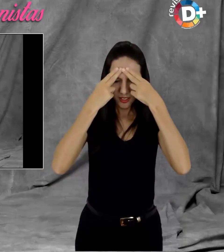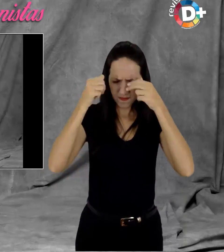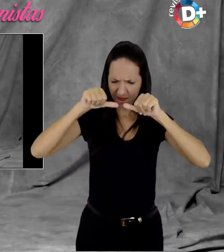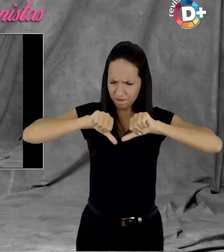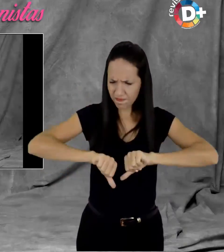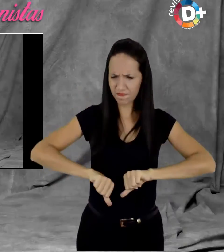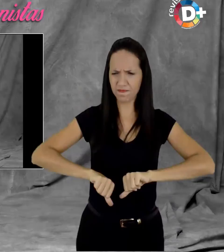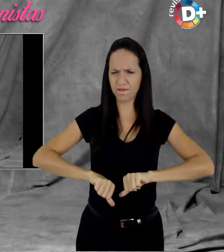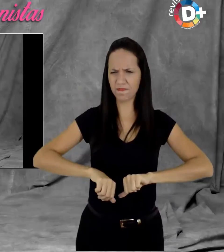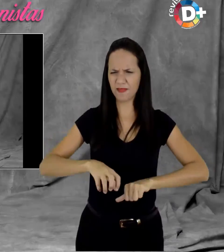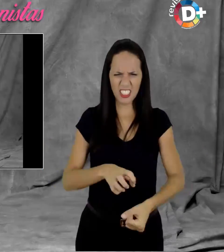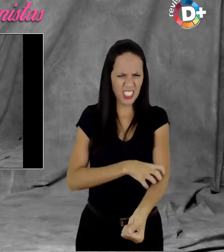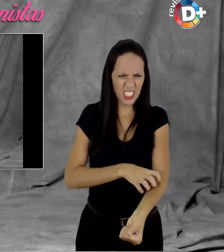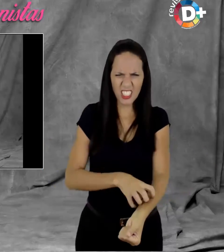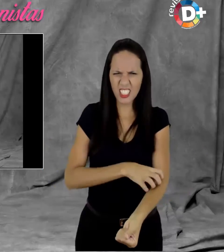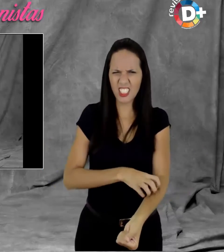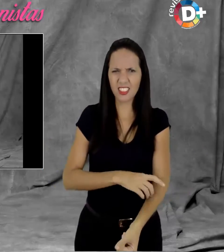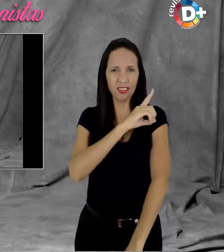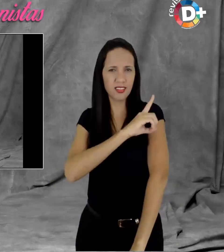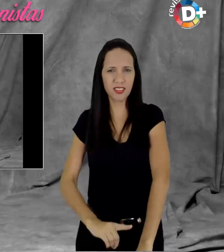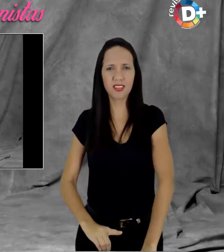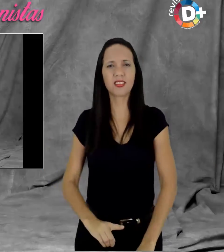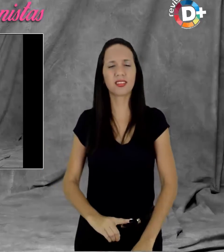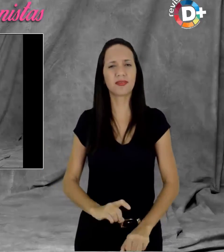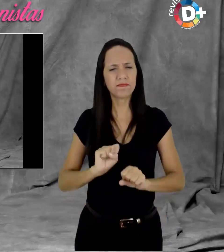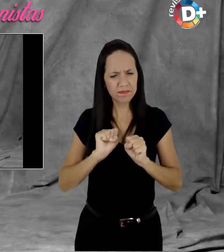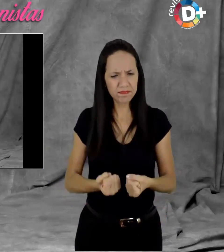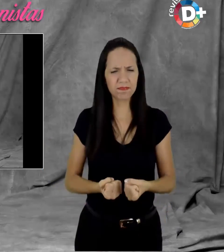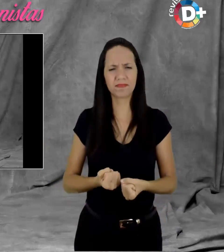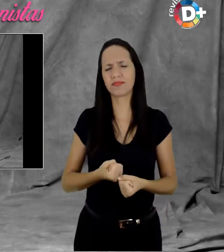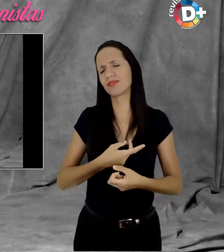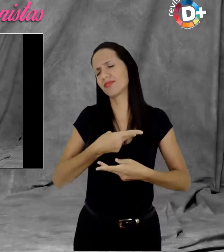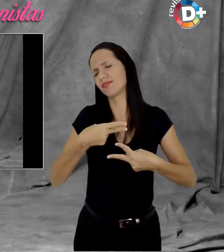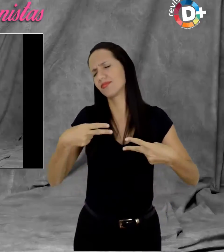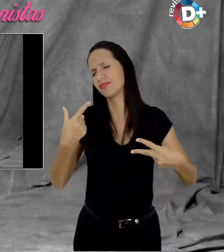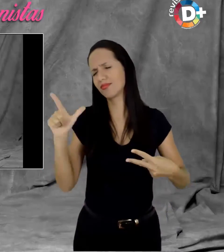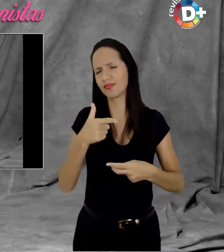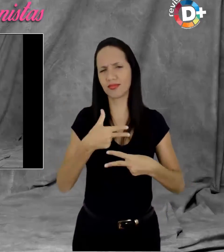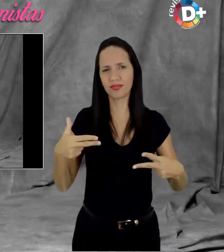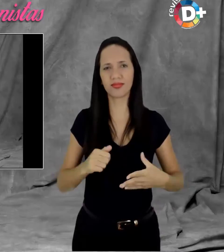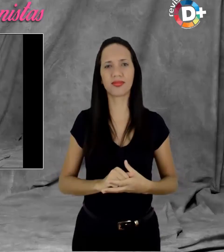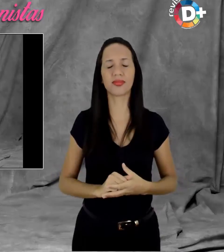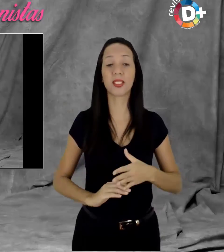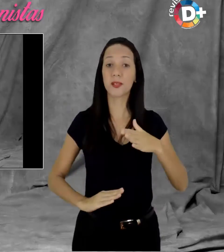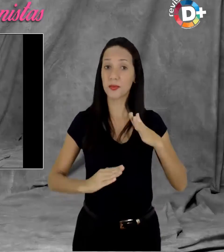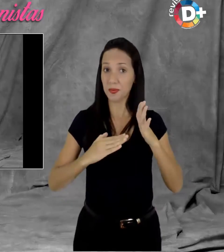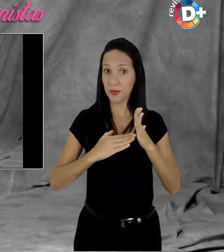negação. Raiva, depressão e defesa são ainda outras fases. Nessa